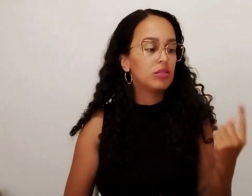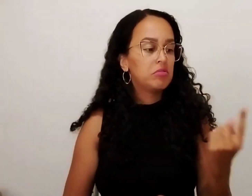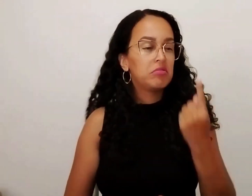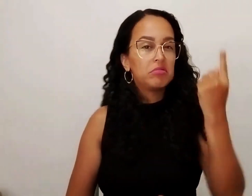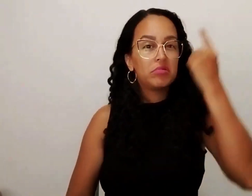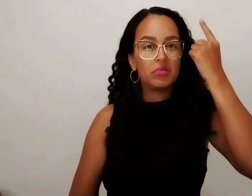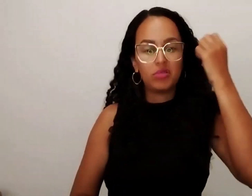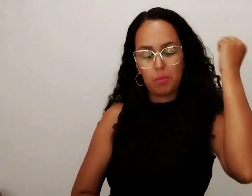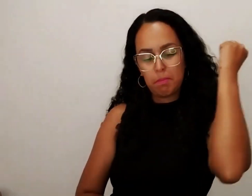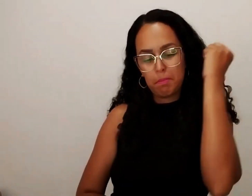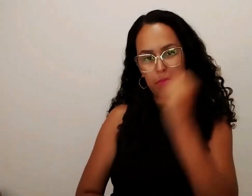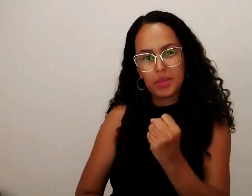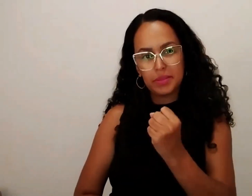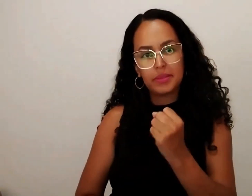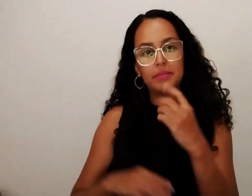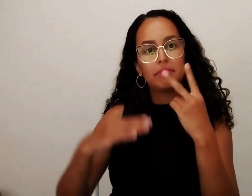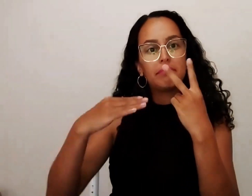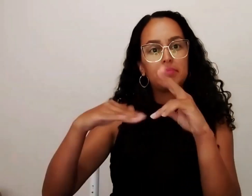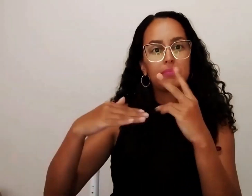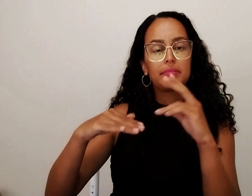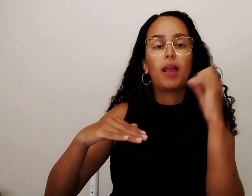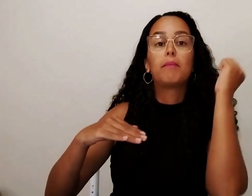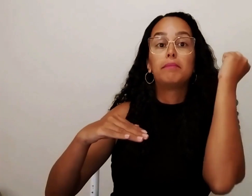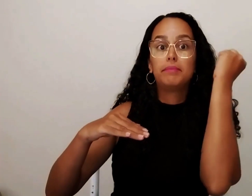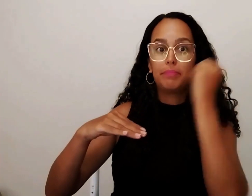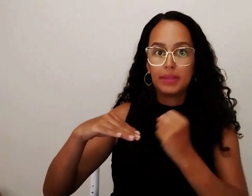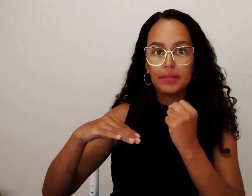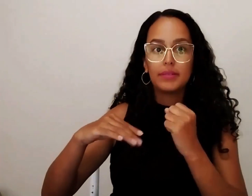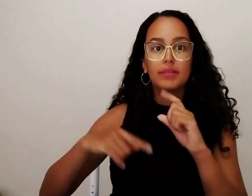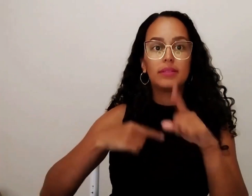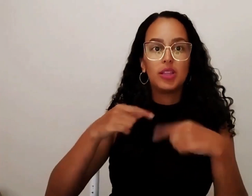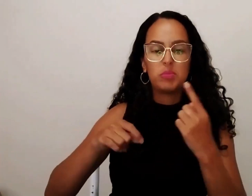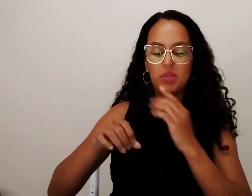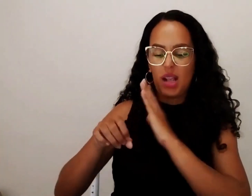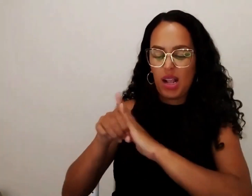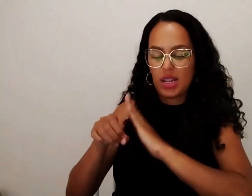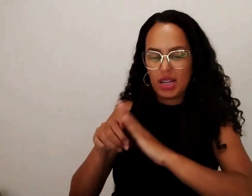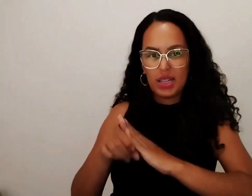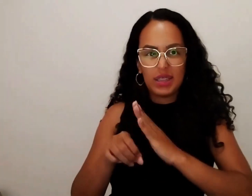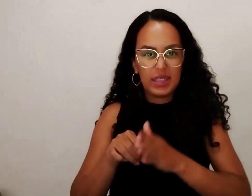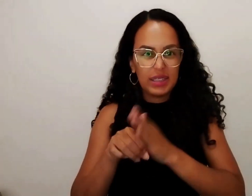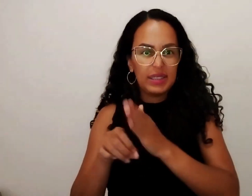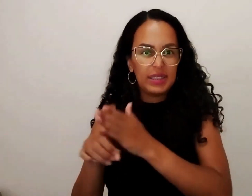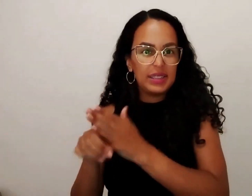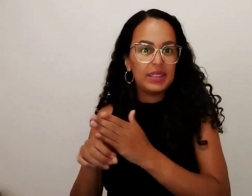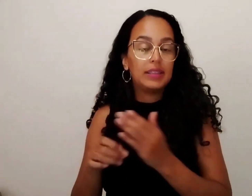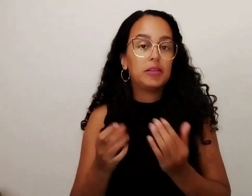polenta. Seus irmãos conseguem recuperá-lo e revivem o herói.